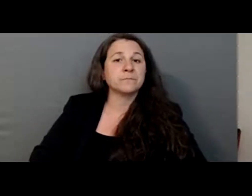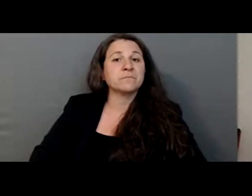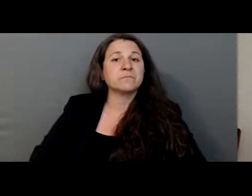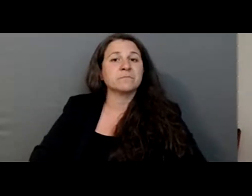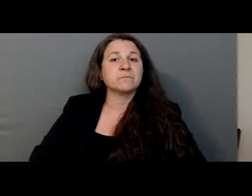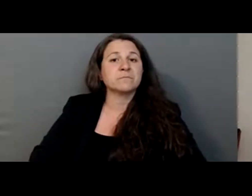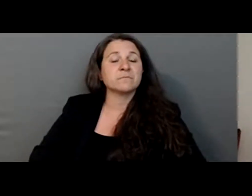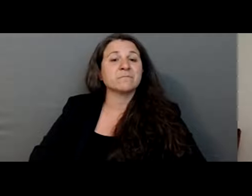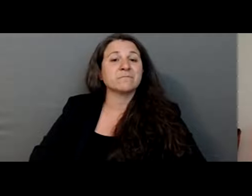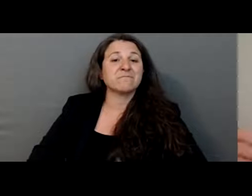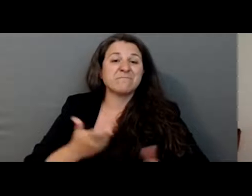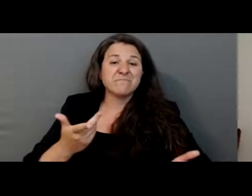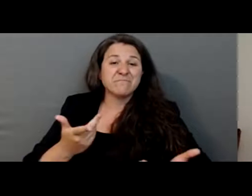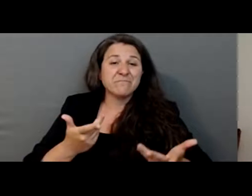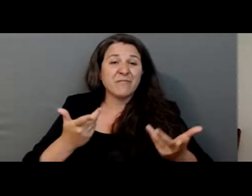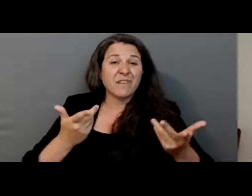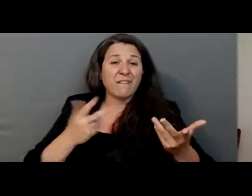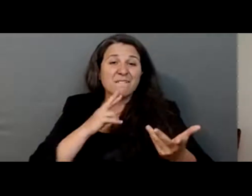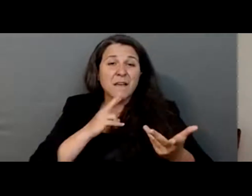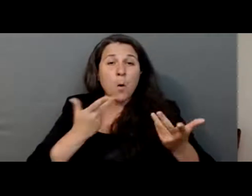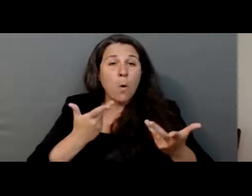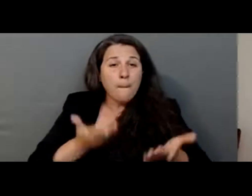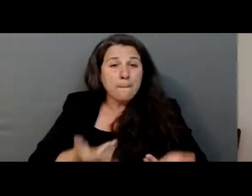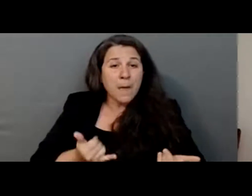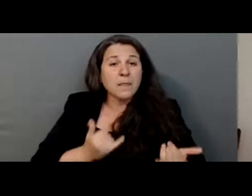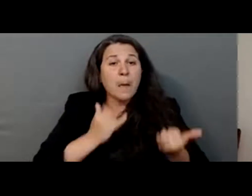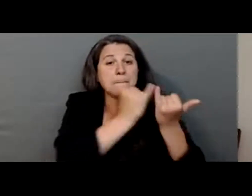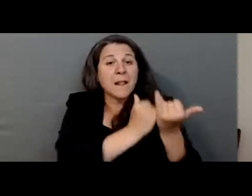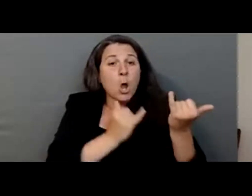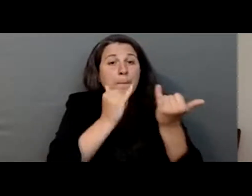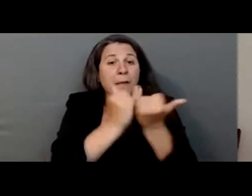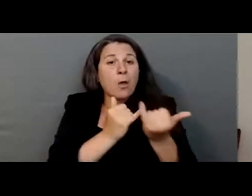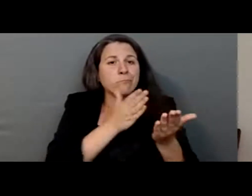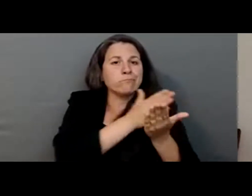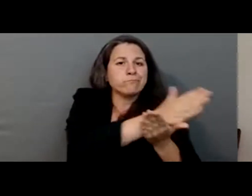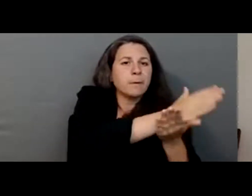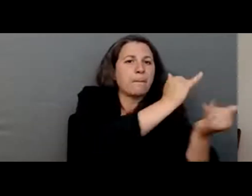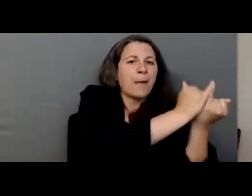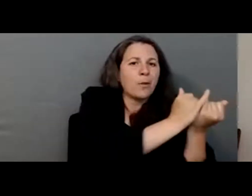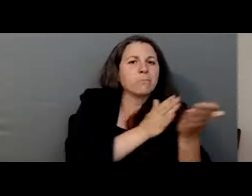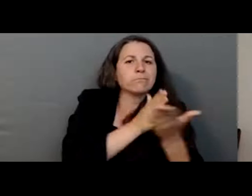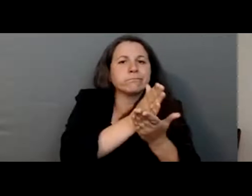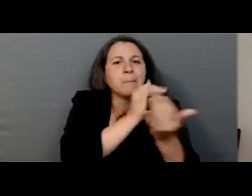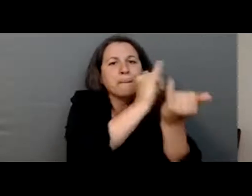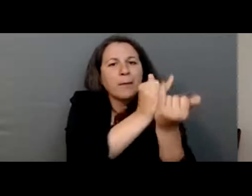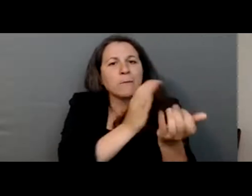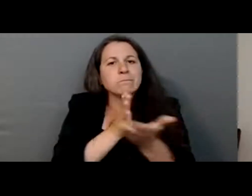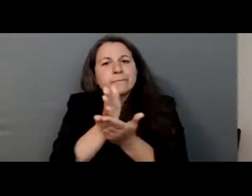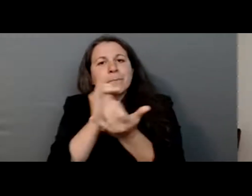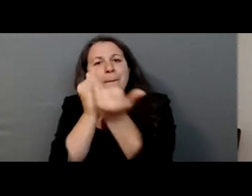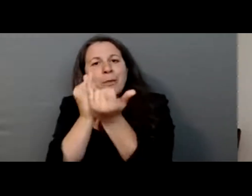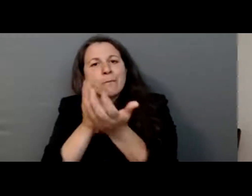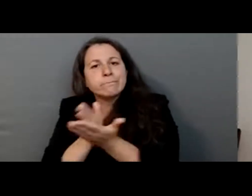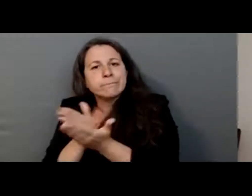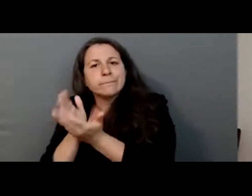menées en silo, hein, un peu indépendamment les unes des autres, alors que si, et à la Ligue, au contraire, nous essayons de faire beaucoup